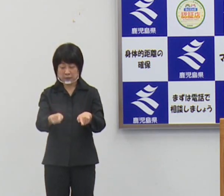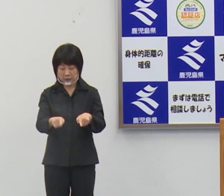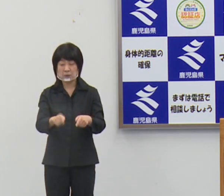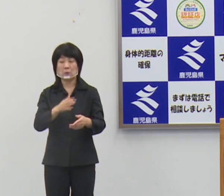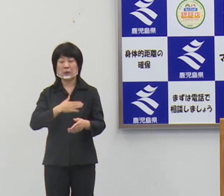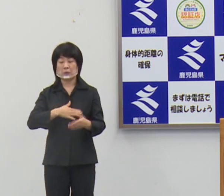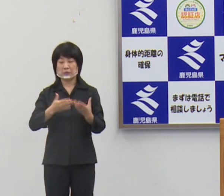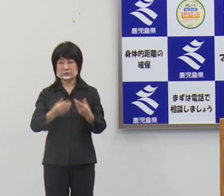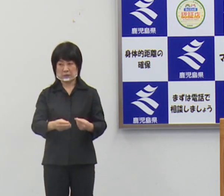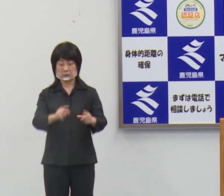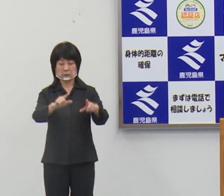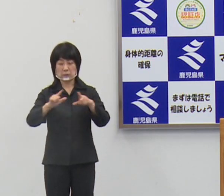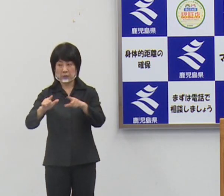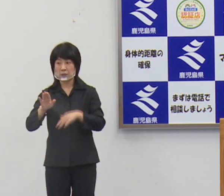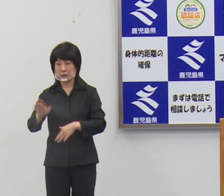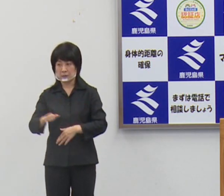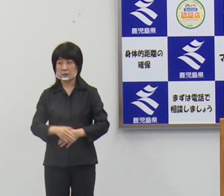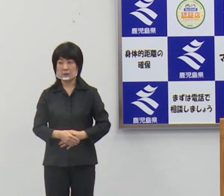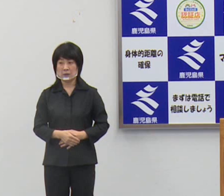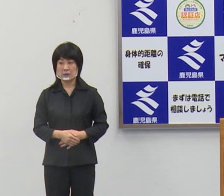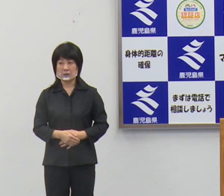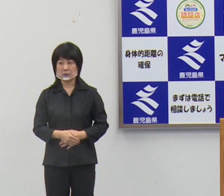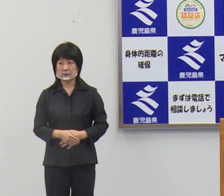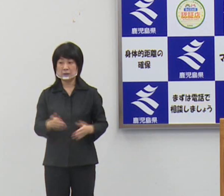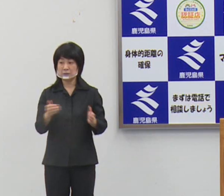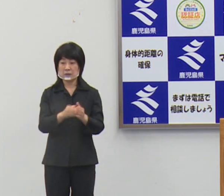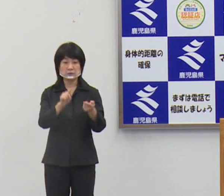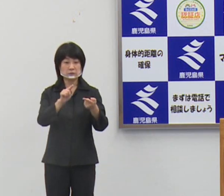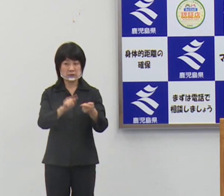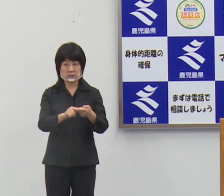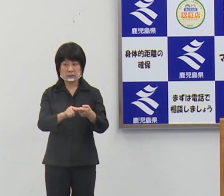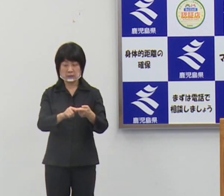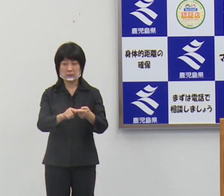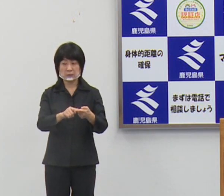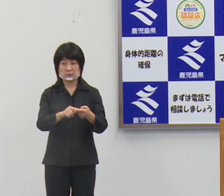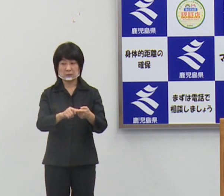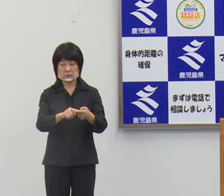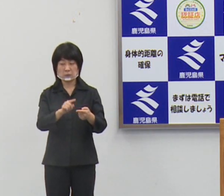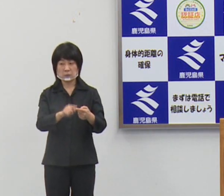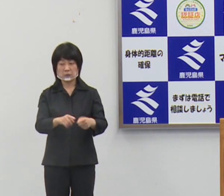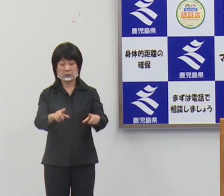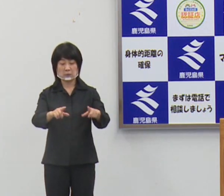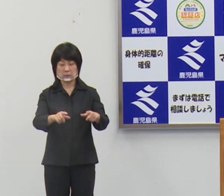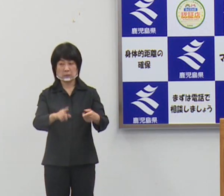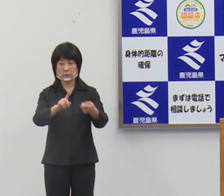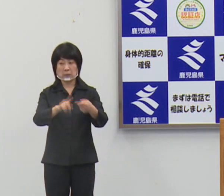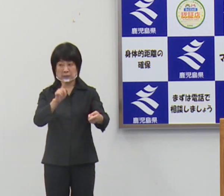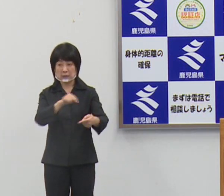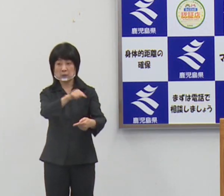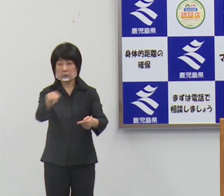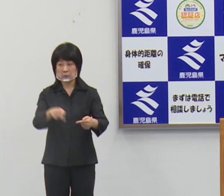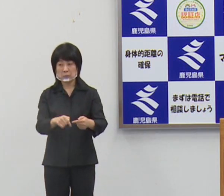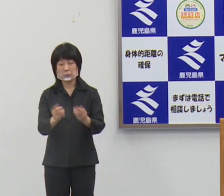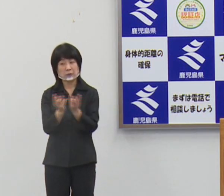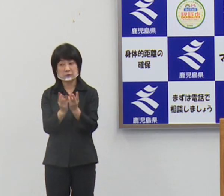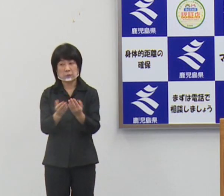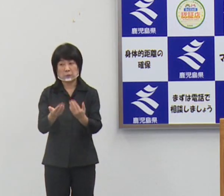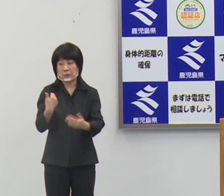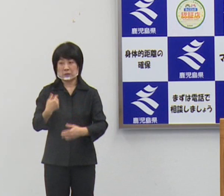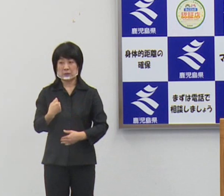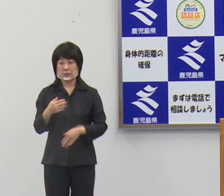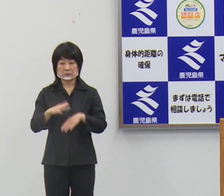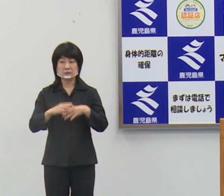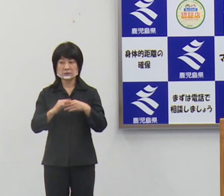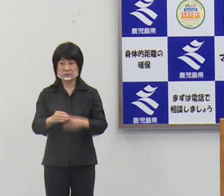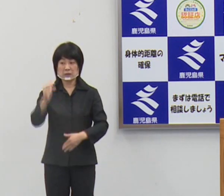じますというところも出てきているというふうにありますので、最終的にどれぐらいかというのは、まだ分かりませんけれども、今そういった手続き